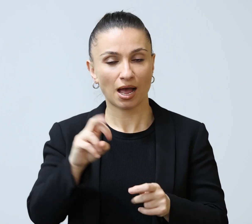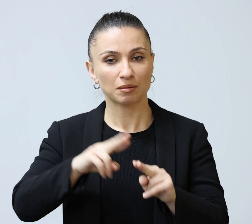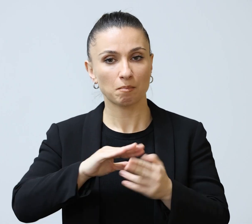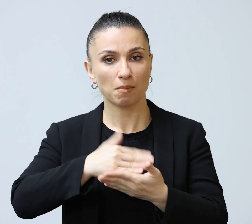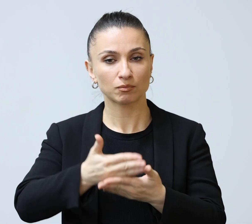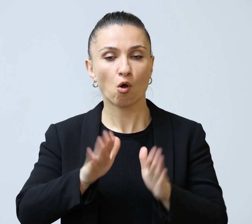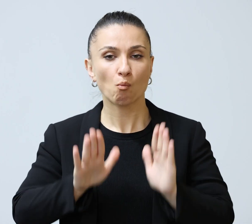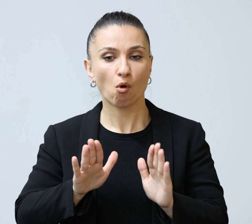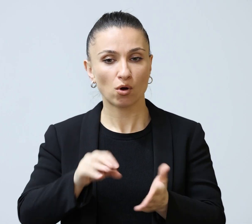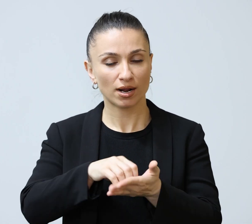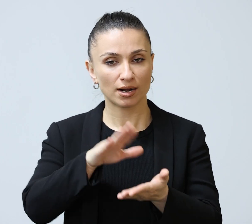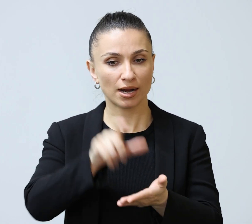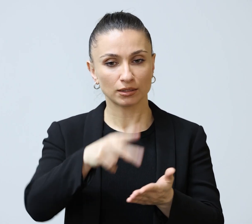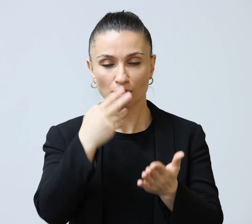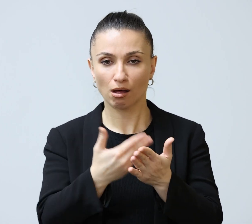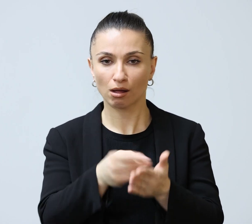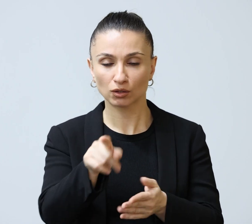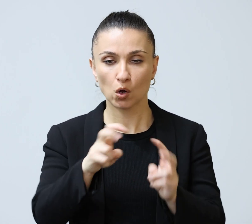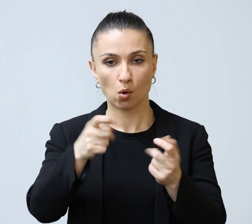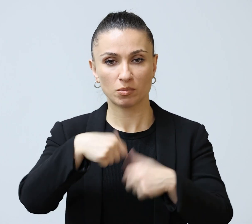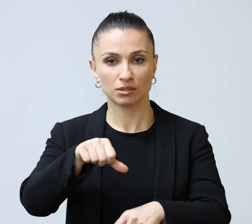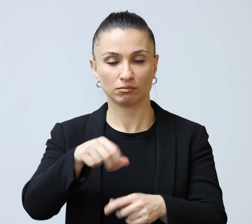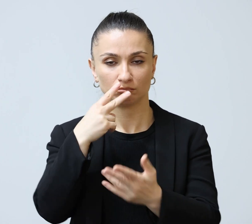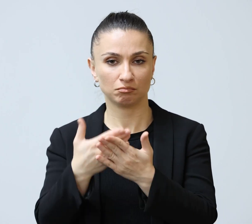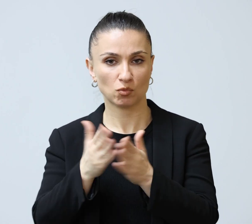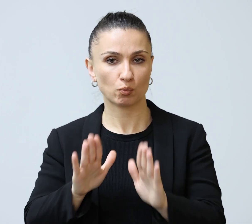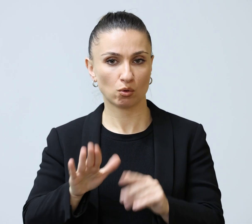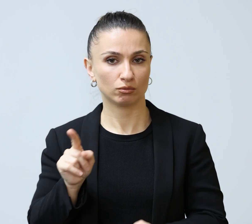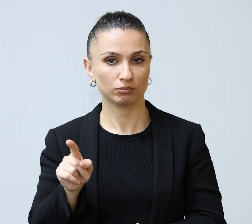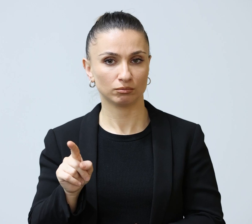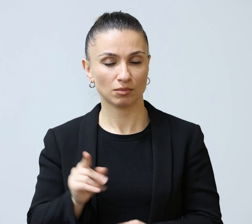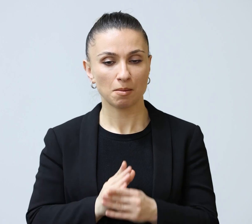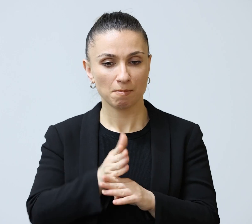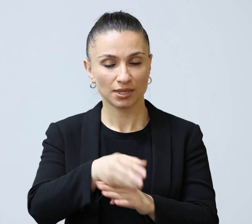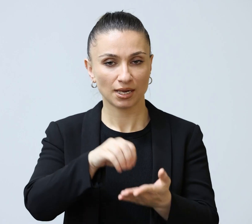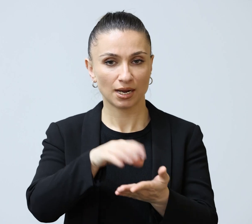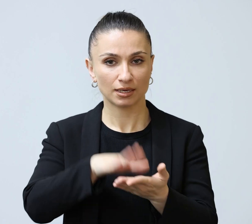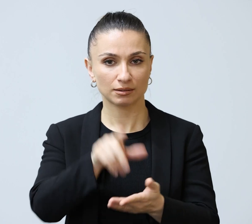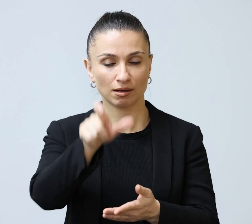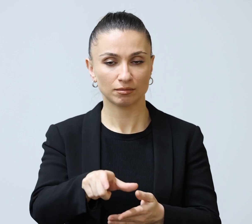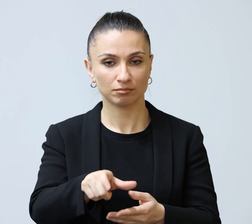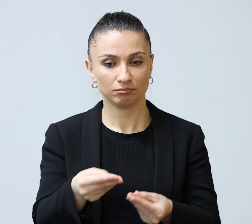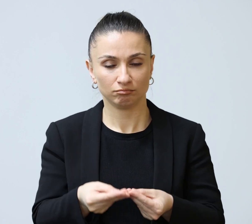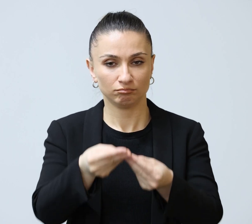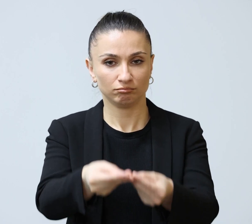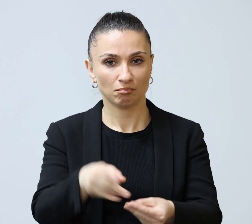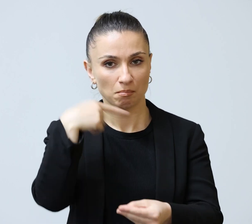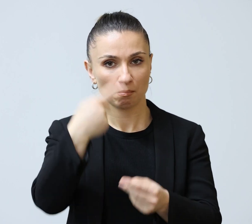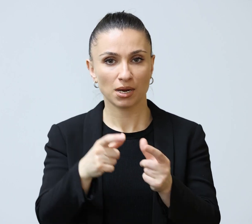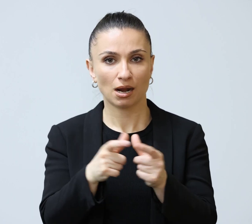հաստատող վկայականդ կամ անձնագիրդ։ Եթե գրանցում իրականացնողին փոխանցես անձը հաստատող վկայականդ,